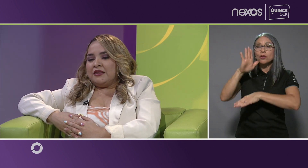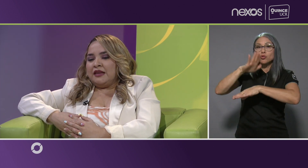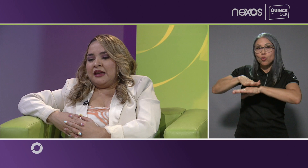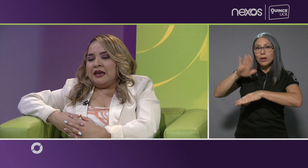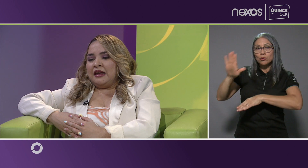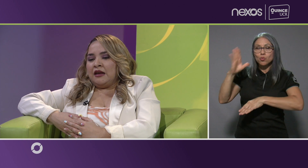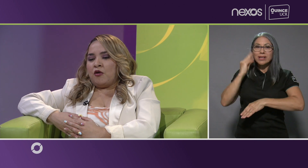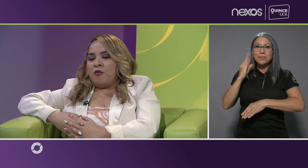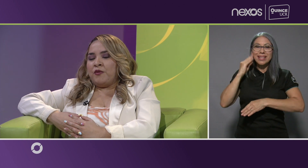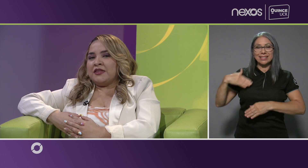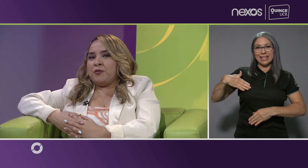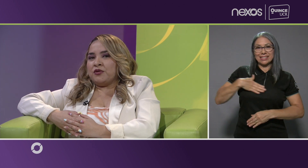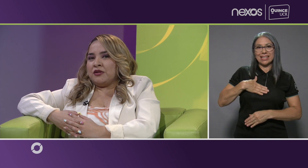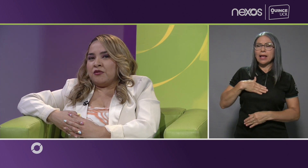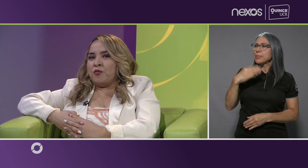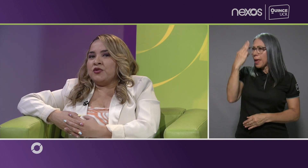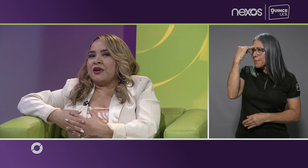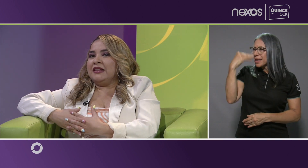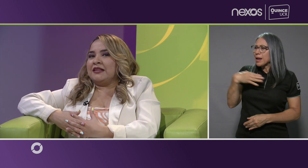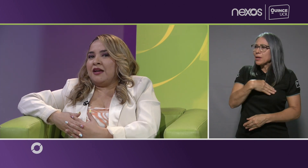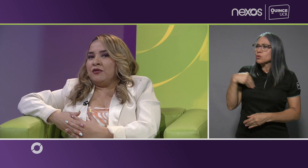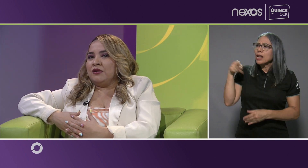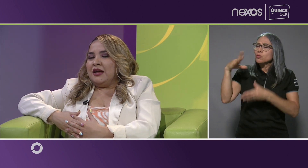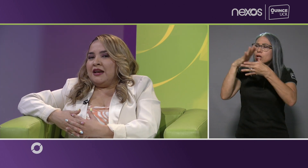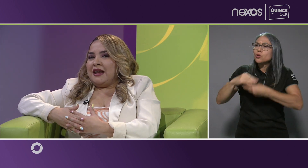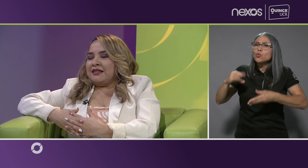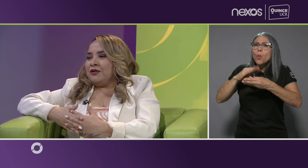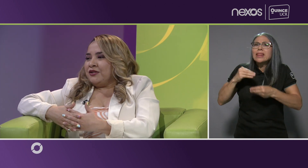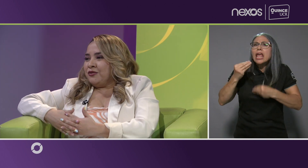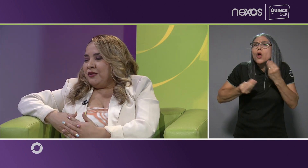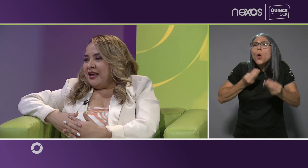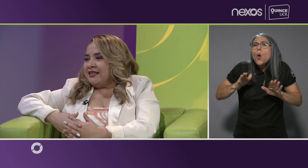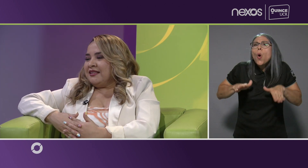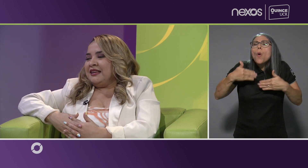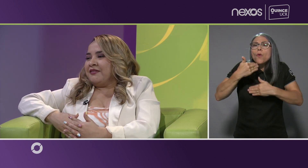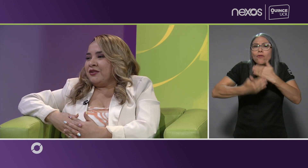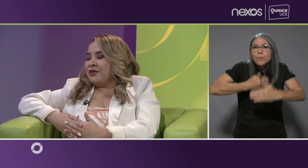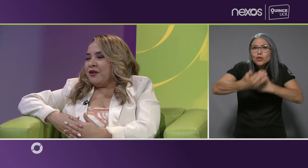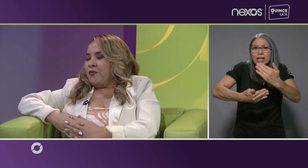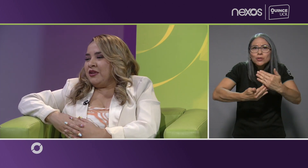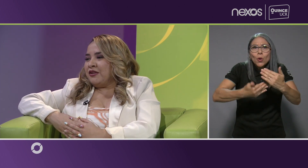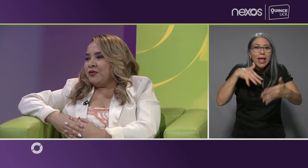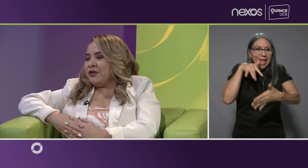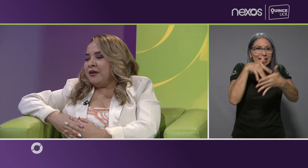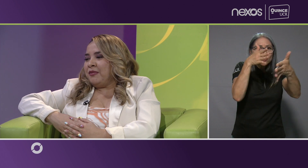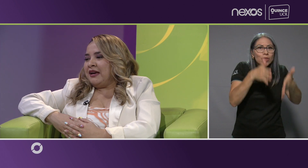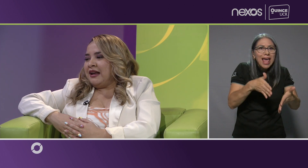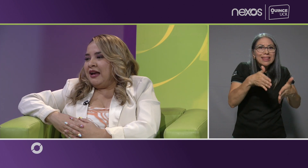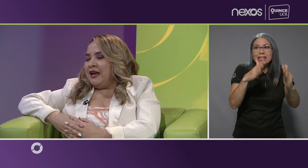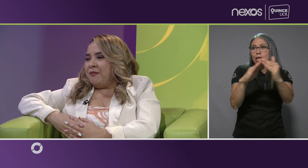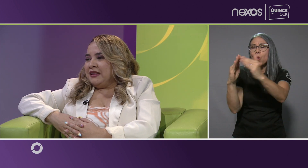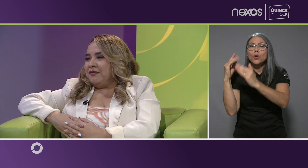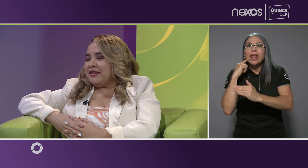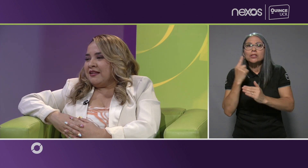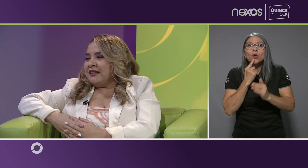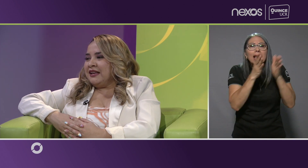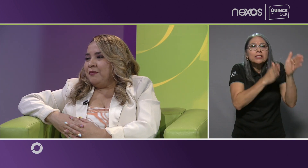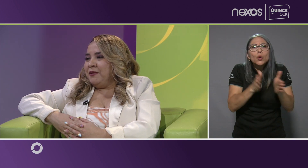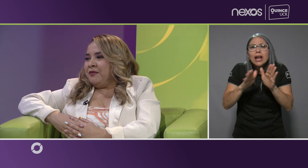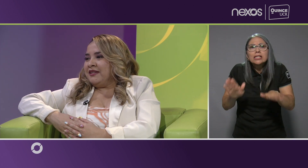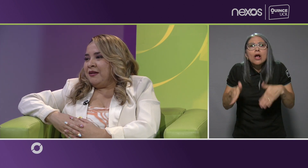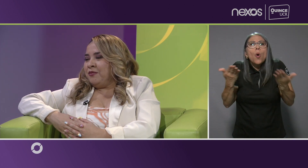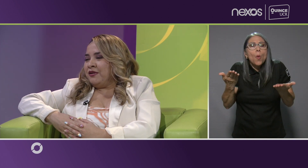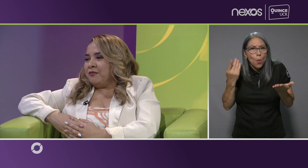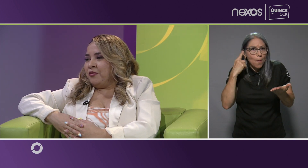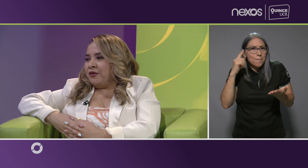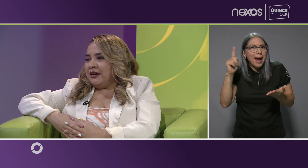nos cuente cómo fue este proceso, cómo se organizaron las y los estudiantes y el resto de la comunidad sorda para manifestarse ante el